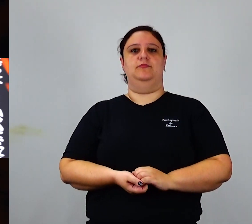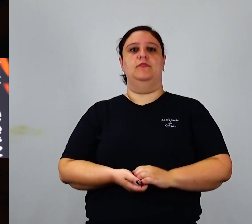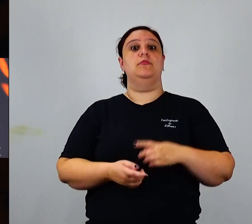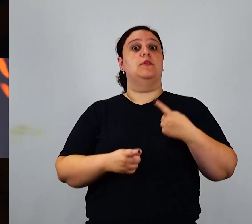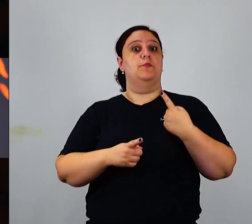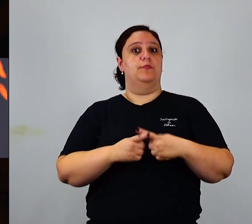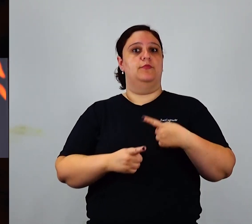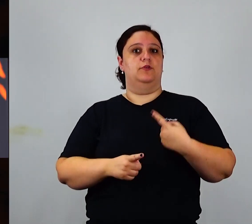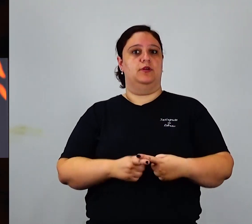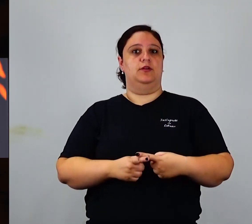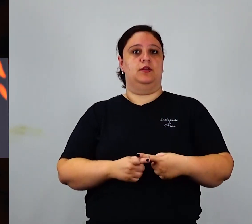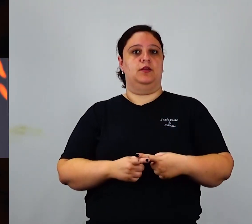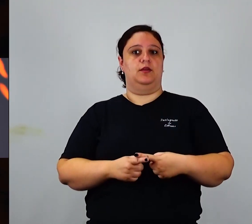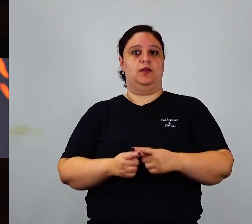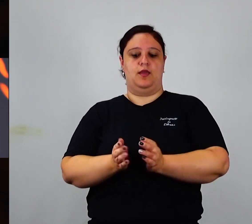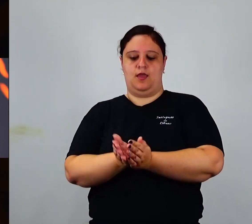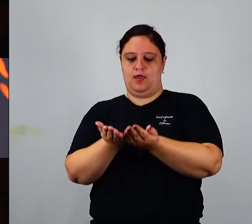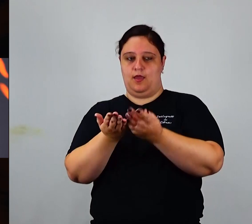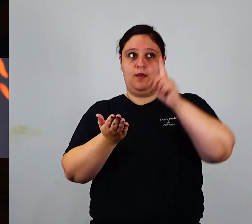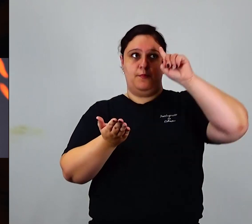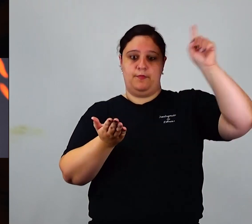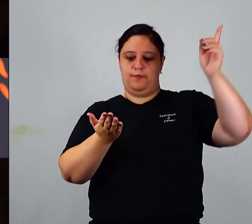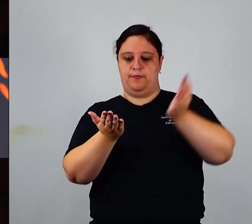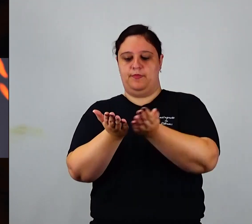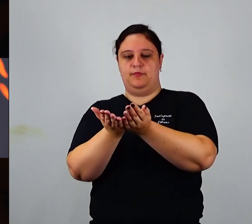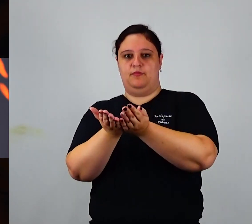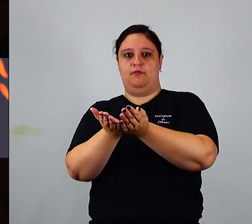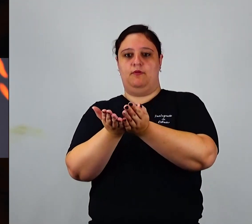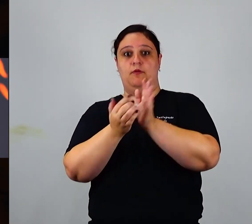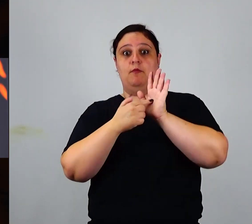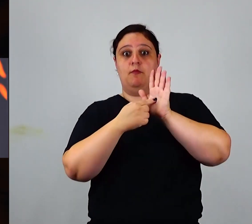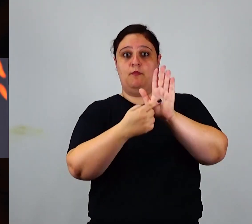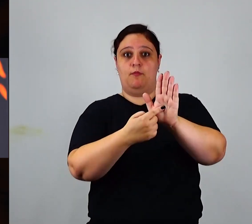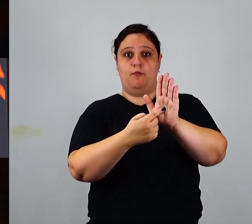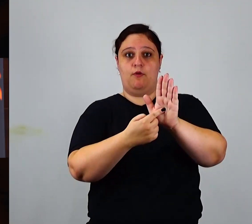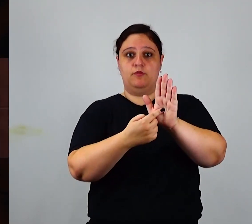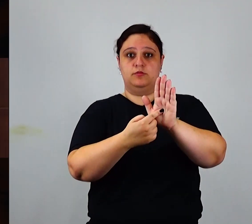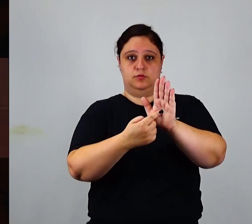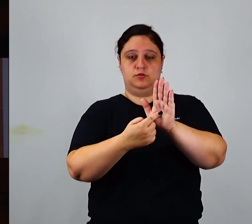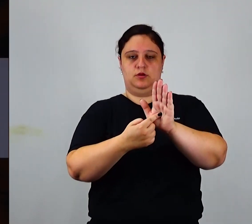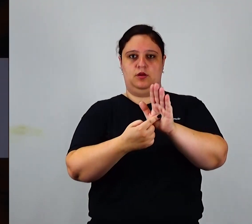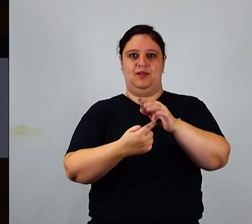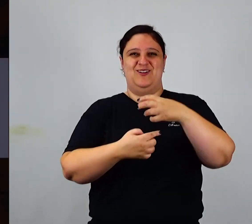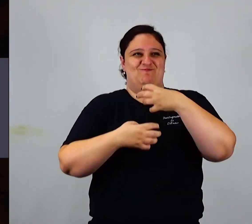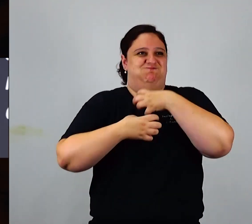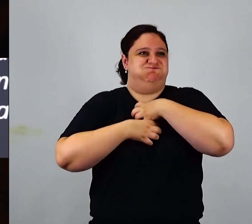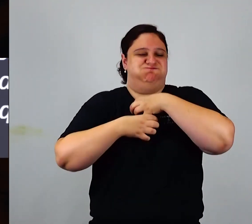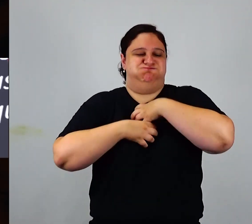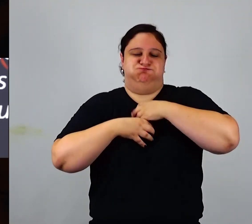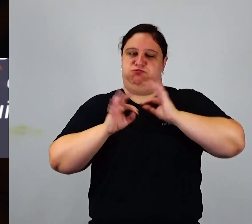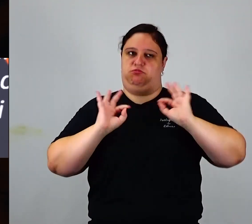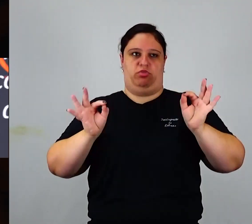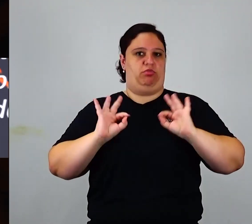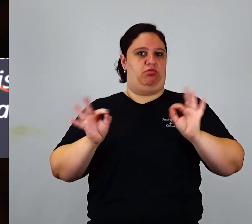Por quê? Porque a Bíblia diz. Não é porque eu sinto que já morri, não é porque...